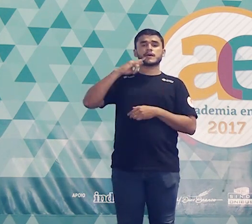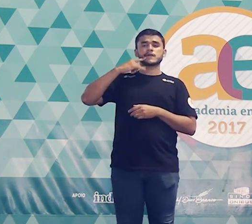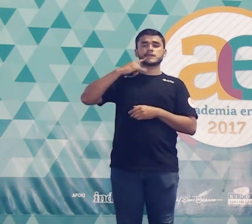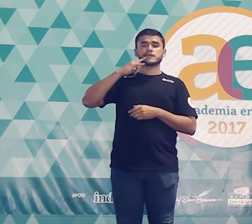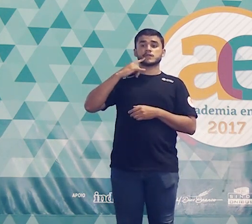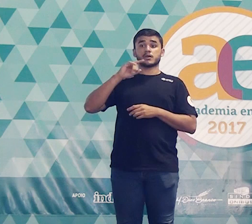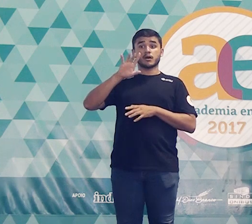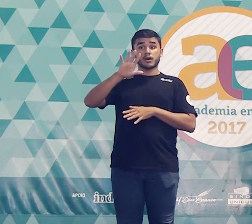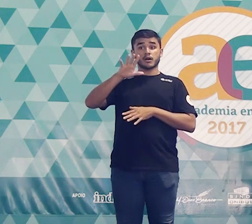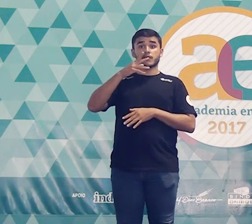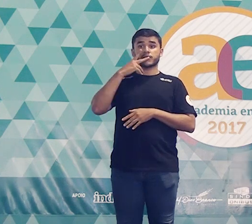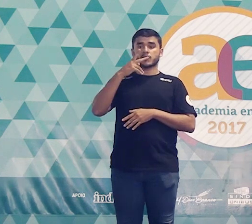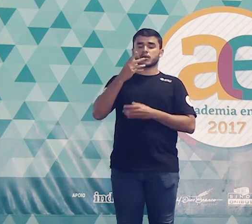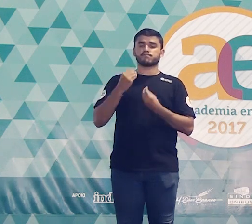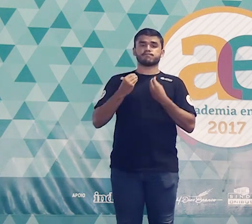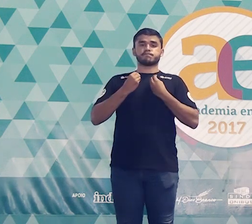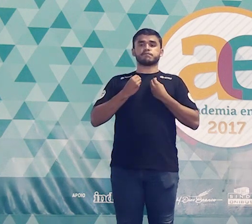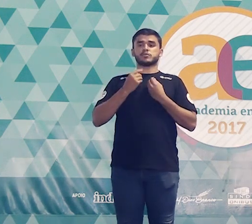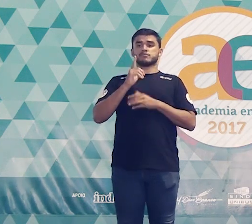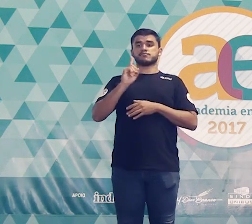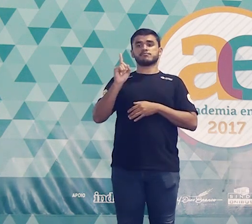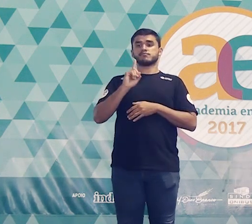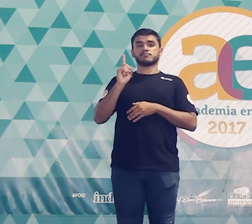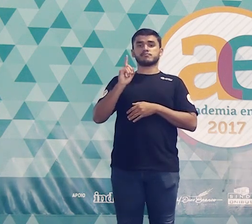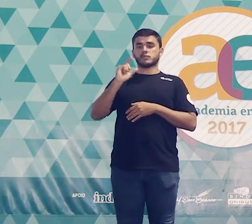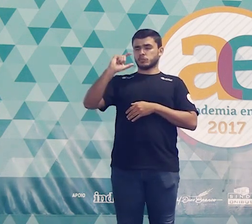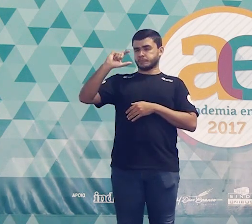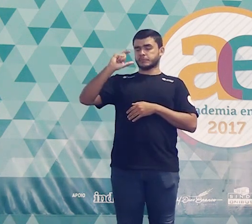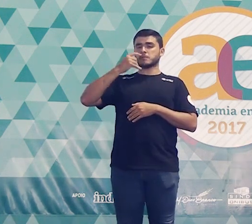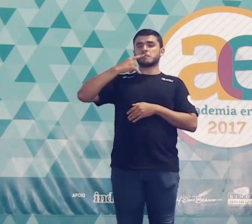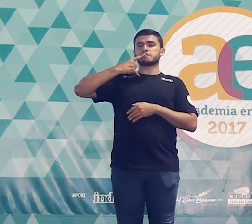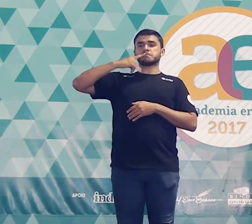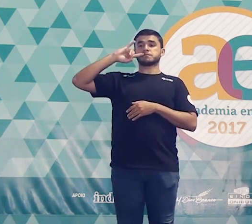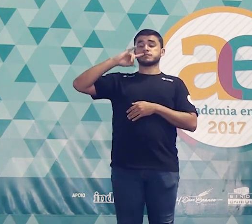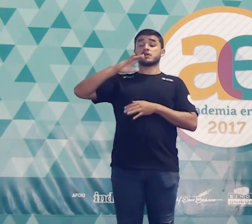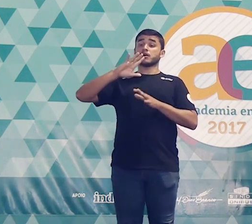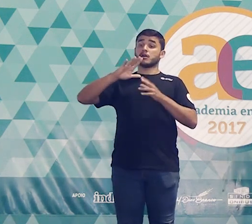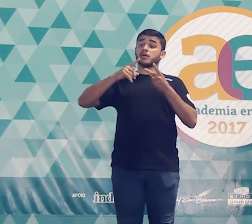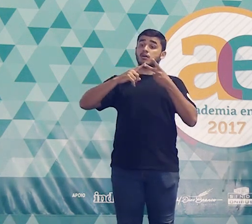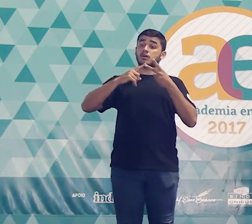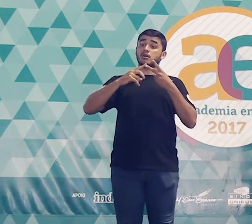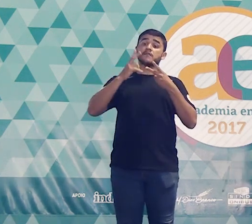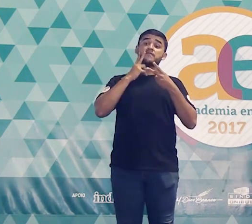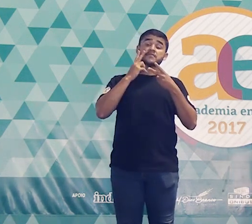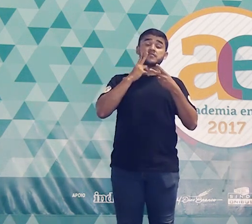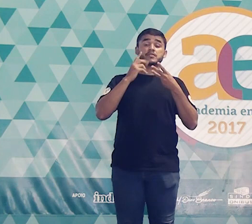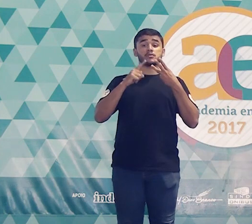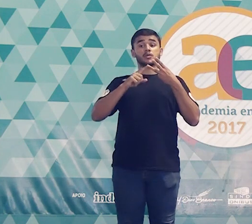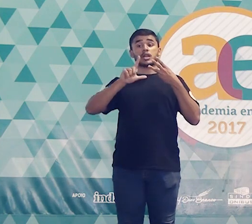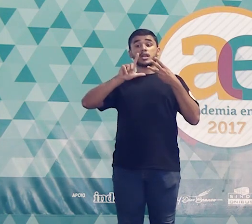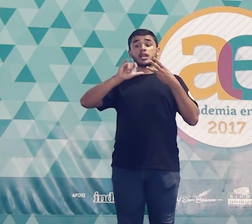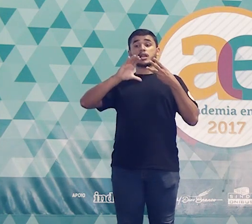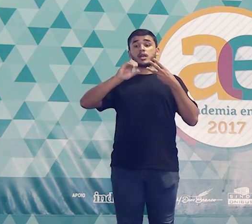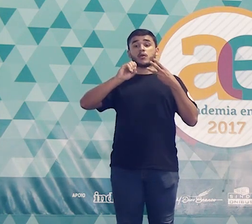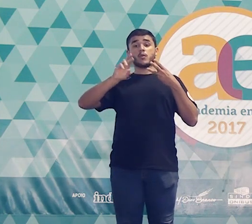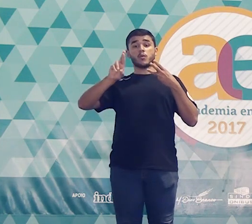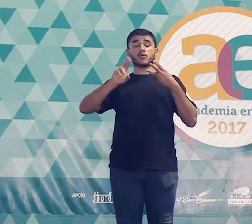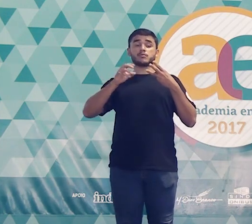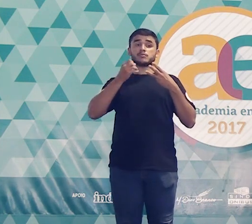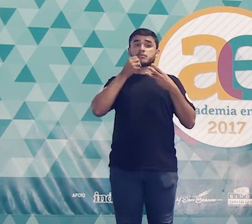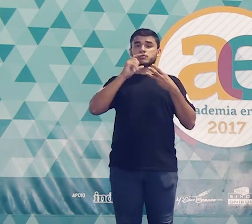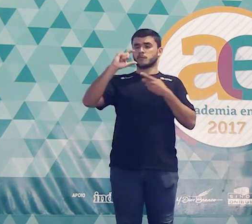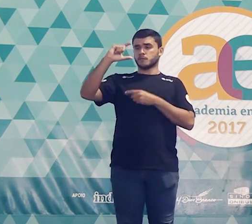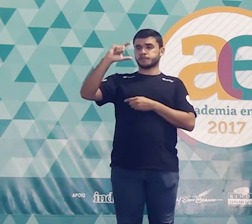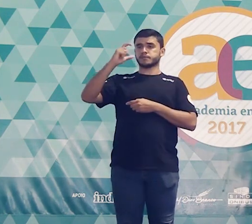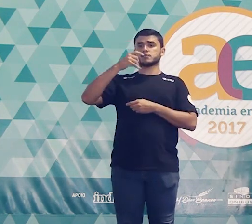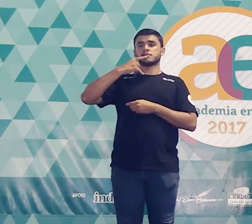cachaça, ela não ajuda muito não, nem que seja um copinho só, tá? O vinho sim, um licor talvez, tá certo? Mas sempre